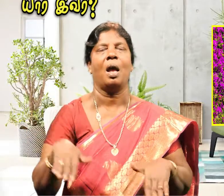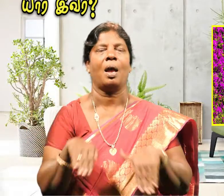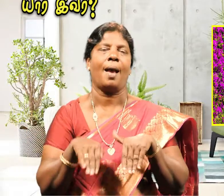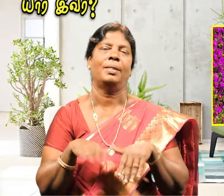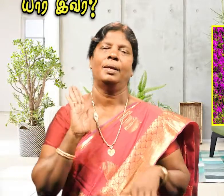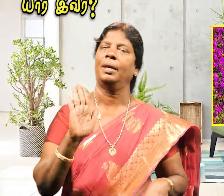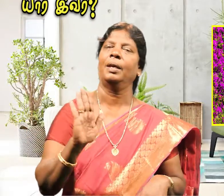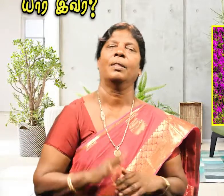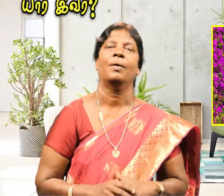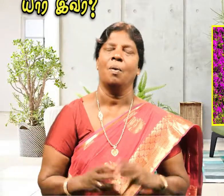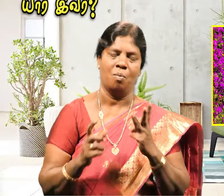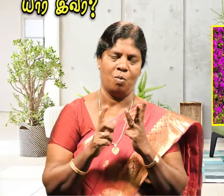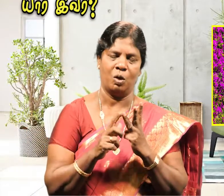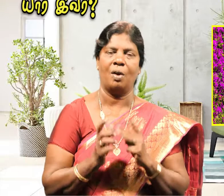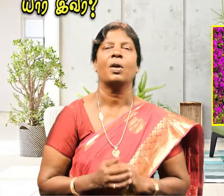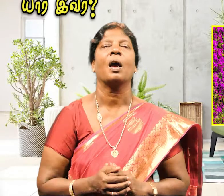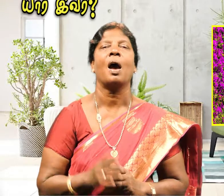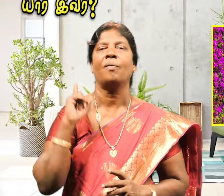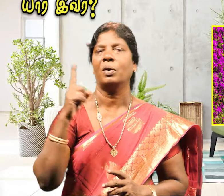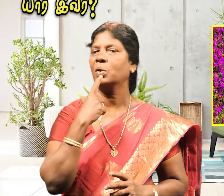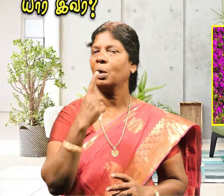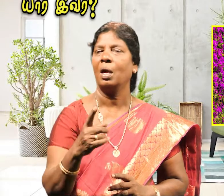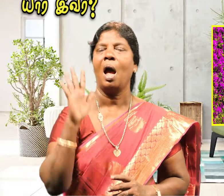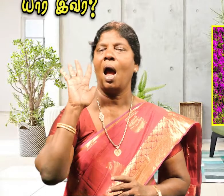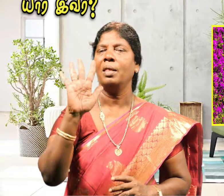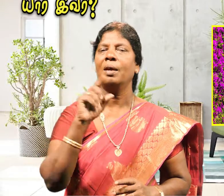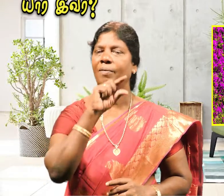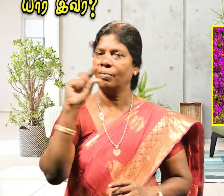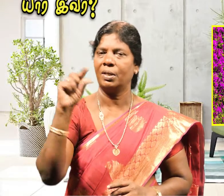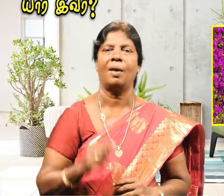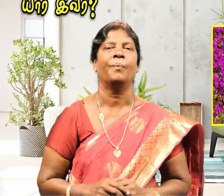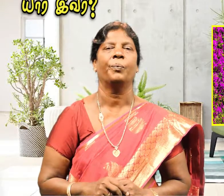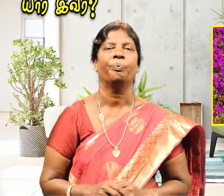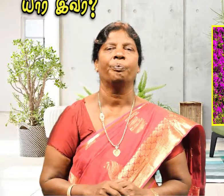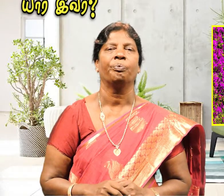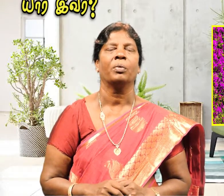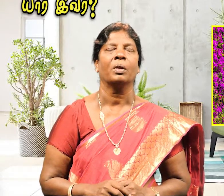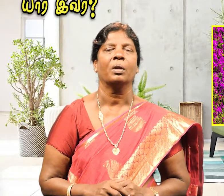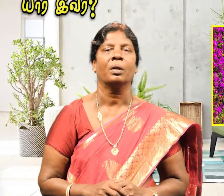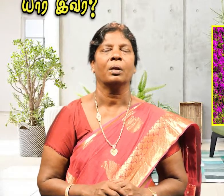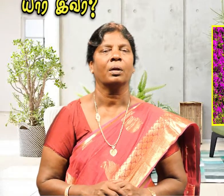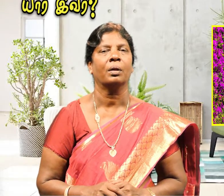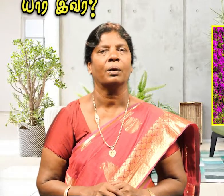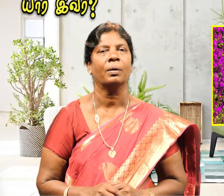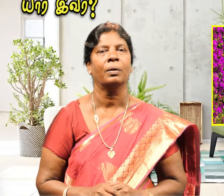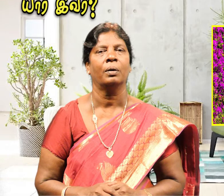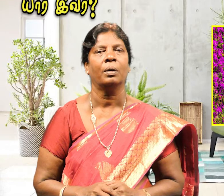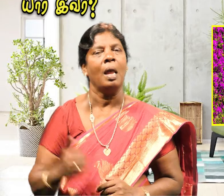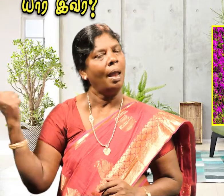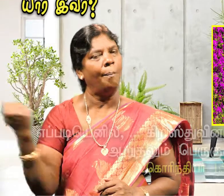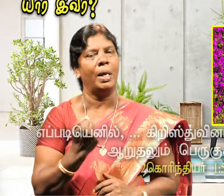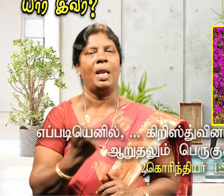உங்களுக்காக காத்திருக்கிறது. மூன்றாவதாக அவர் சொல்லுகிறார், ஐந்தாவது வசனத்தில் நான் வாசிக்கிறேன்,